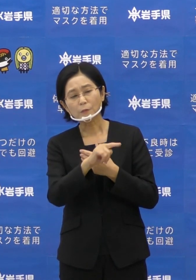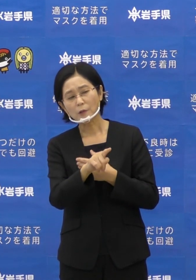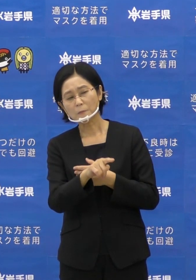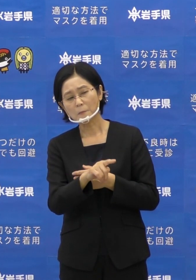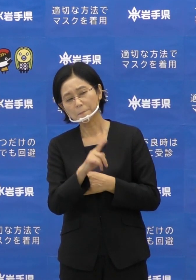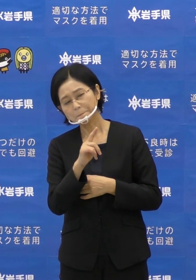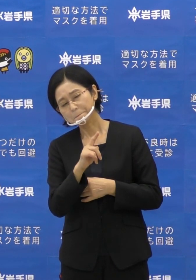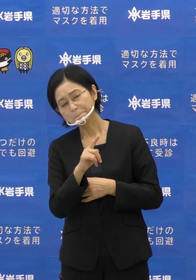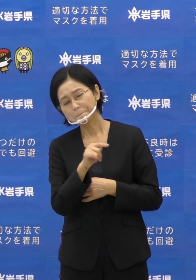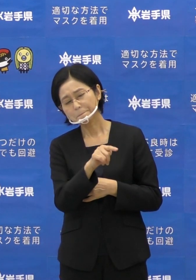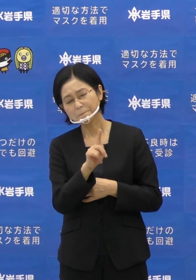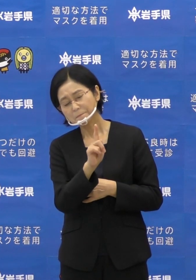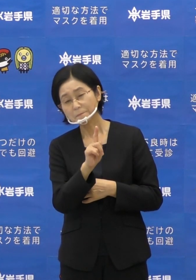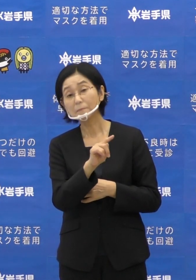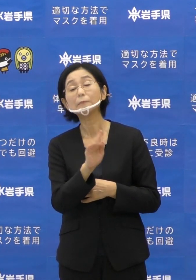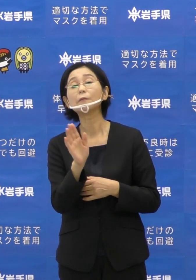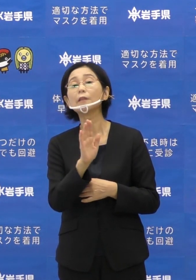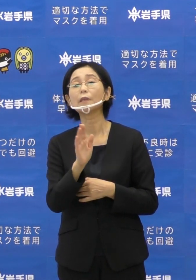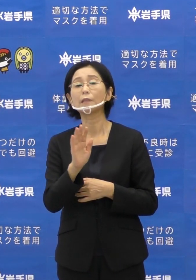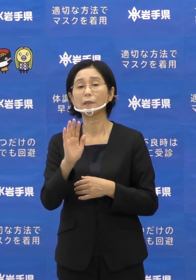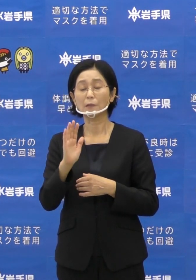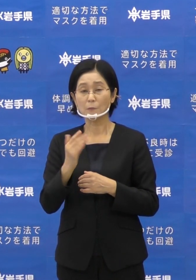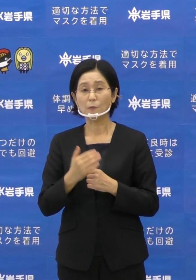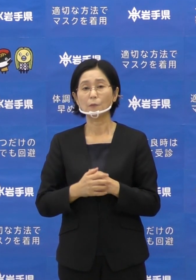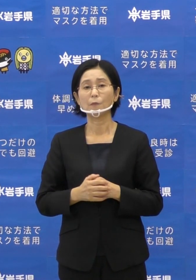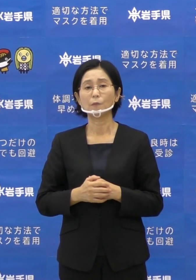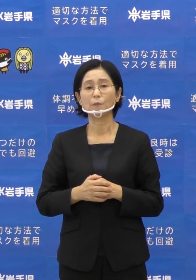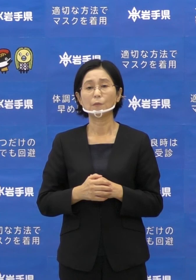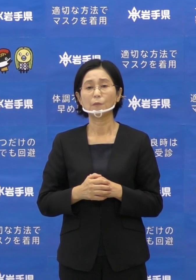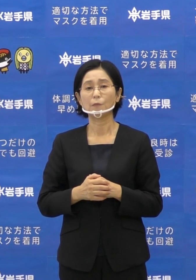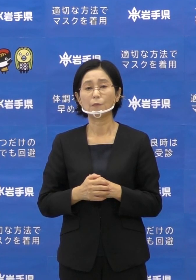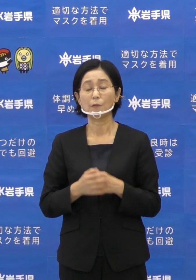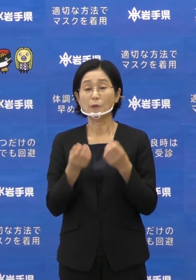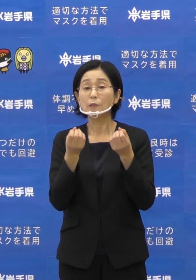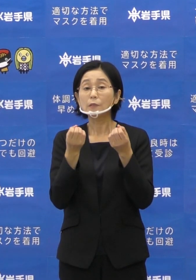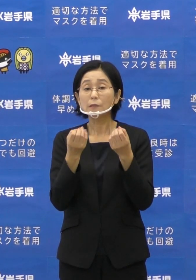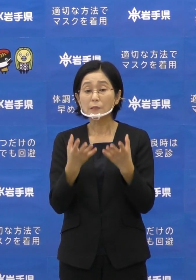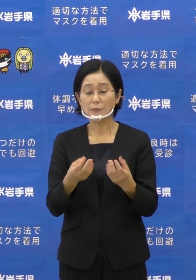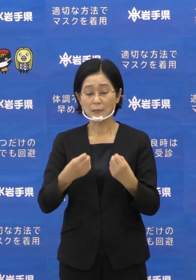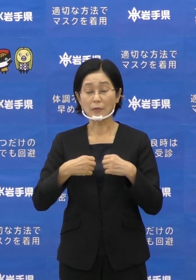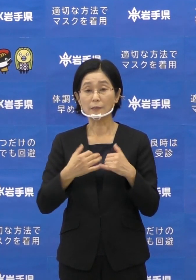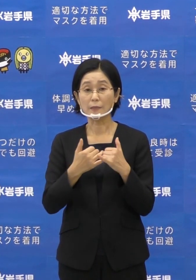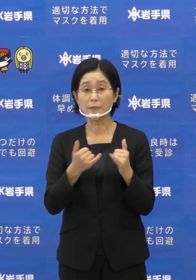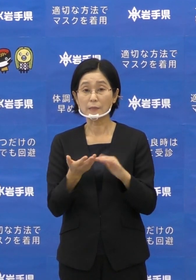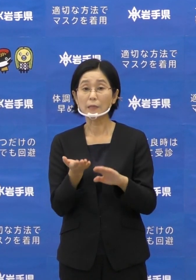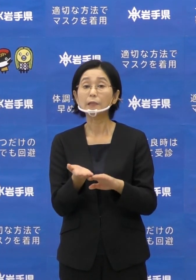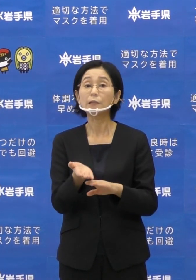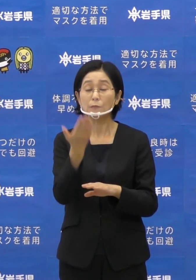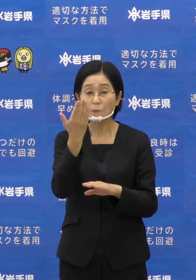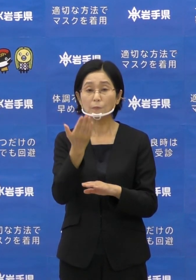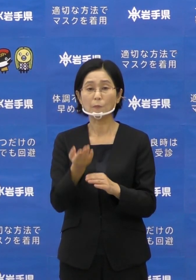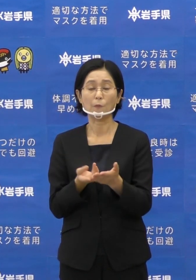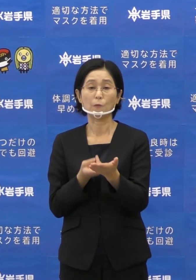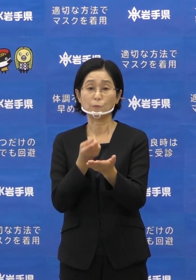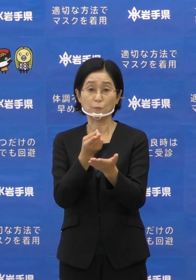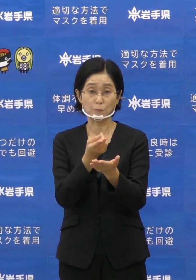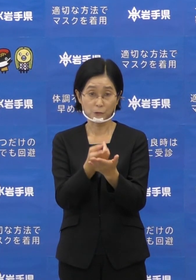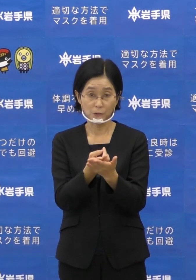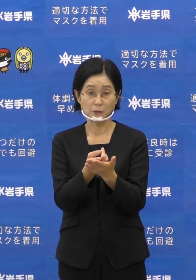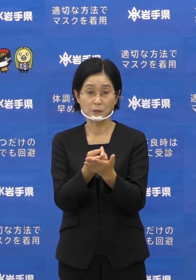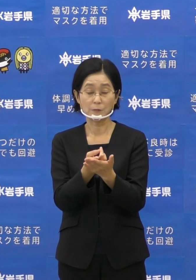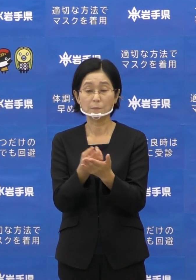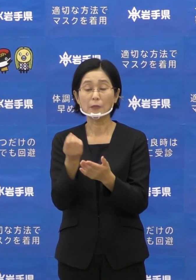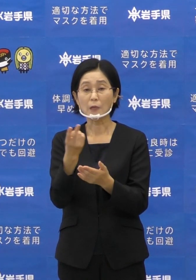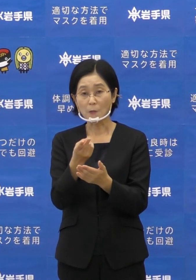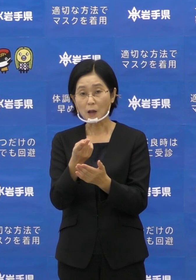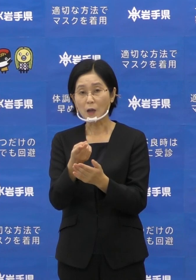ている場合ではないんですけれども、大抵こう新規感染者数以上 の, この入院と調整中の人